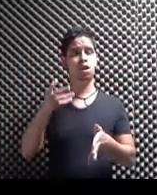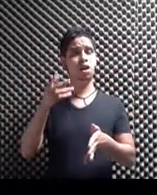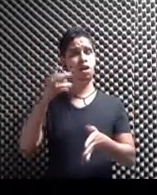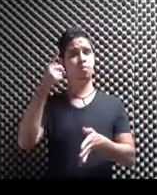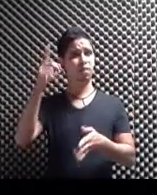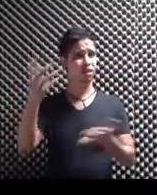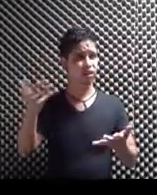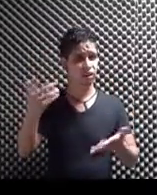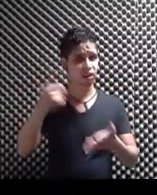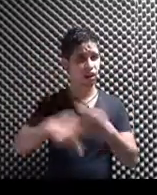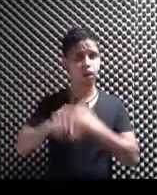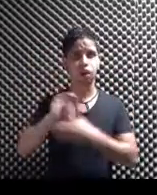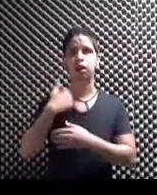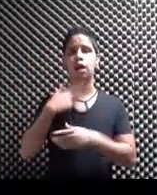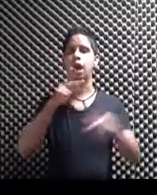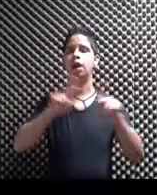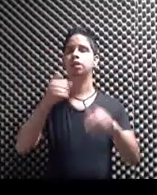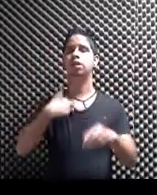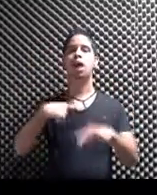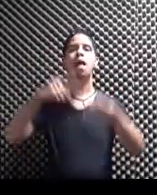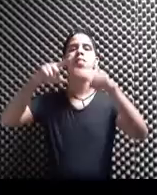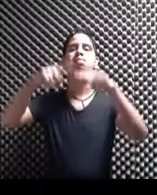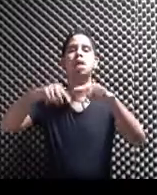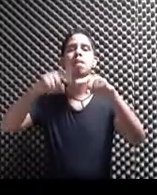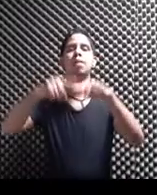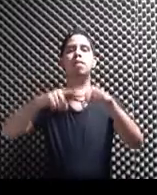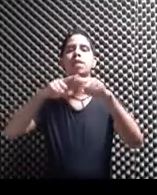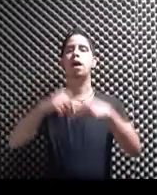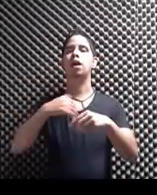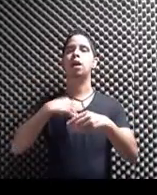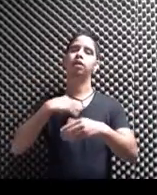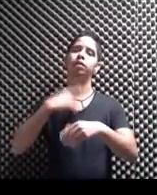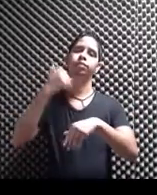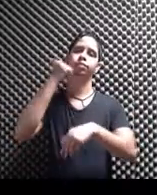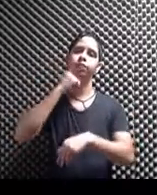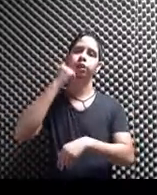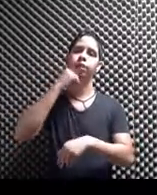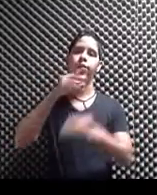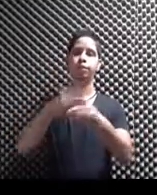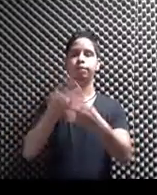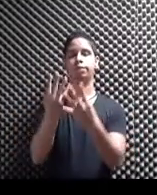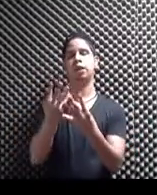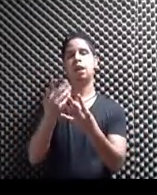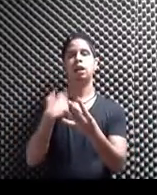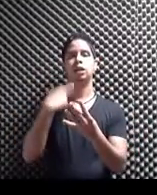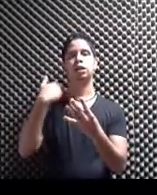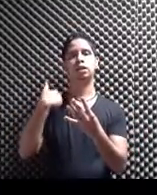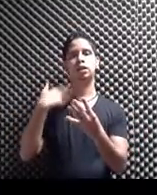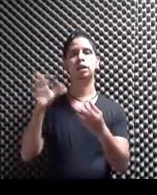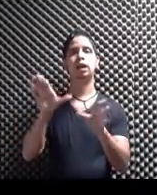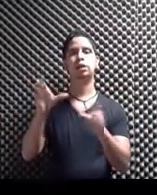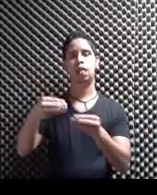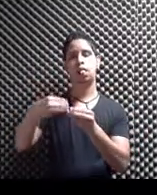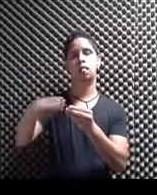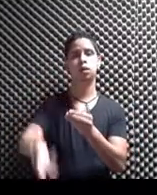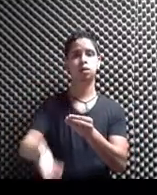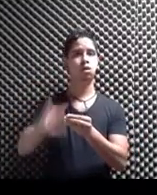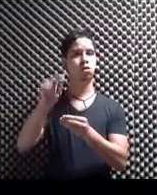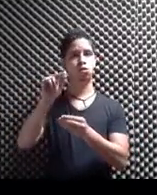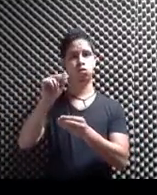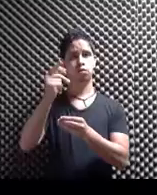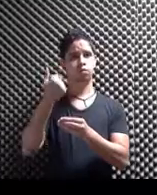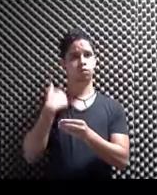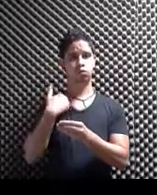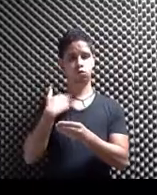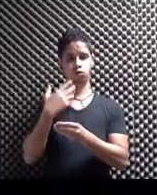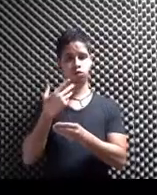tarotistas y de otras personas que constantemente le estén diciendo lo que deben hacer o no sino liberarnos o ya cayó lo que era